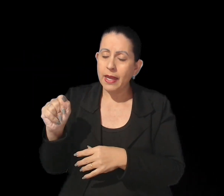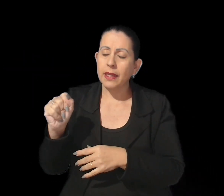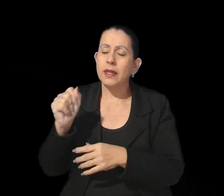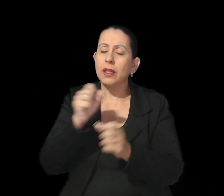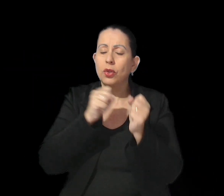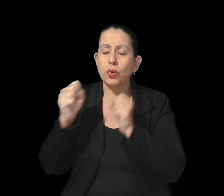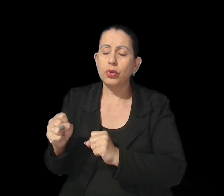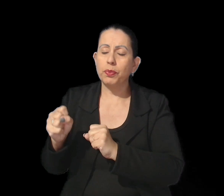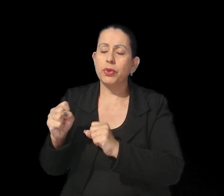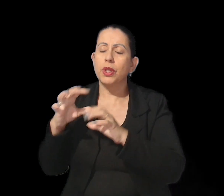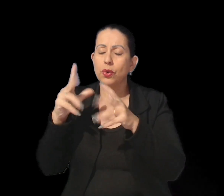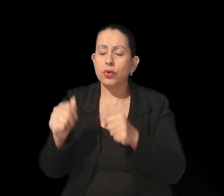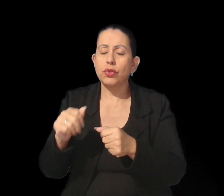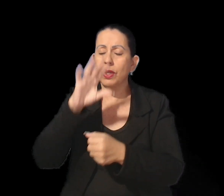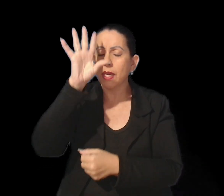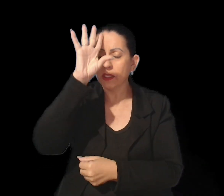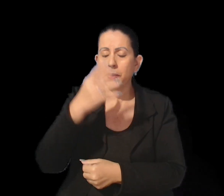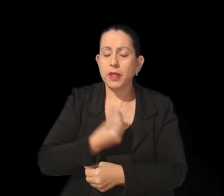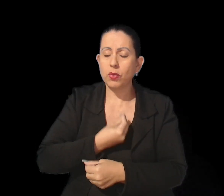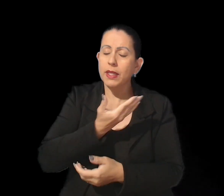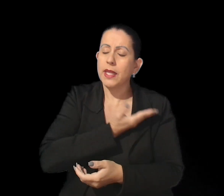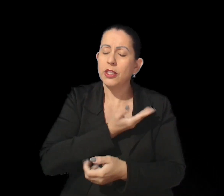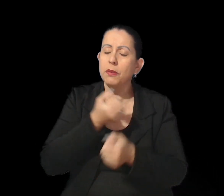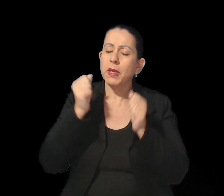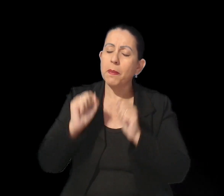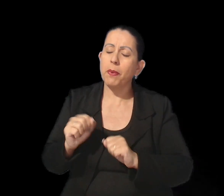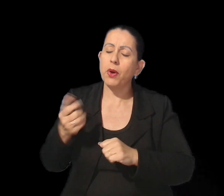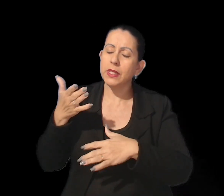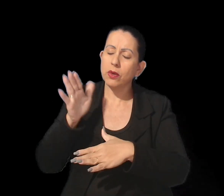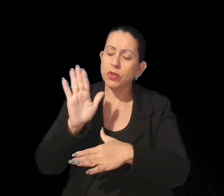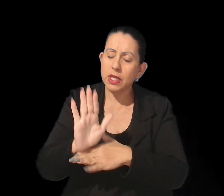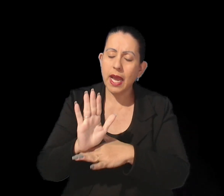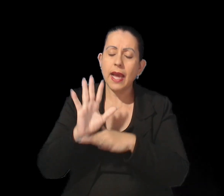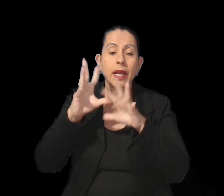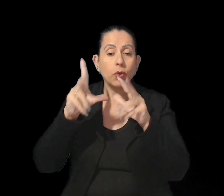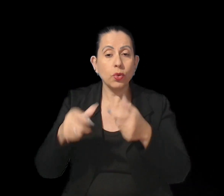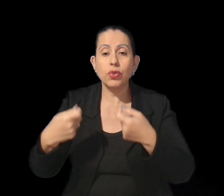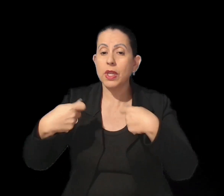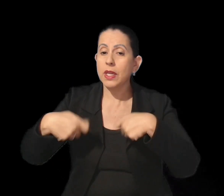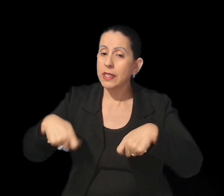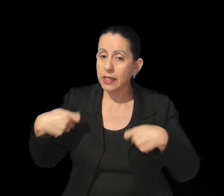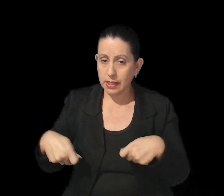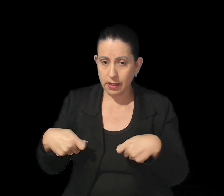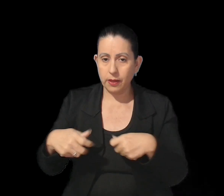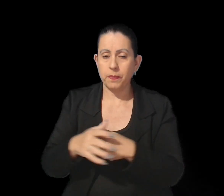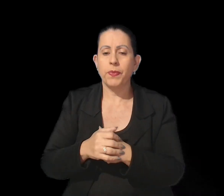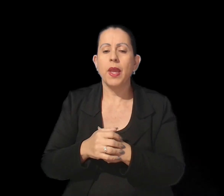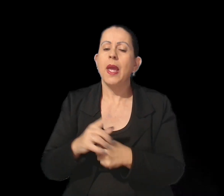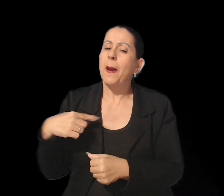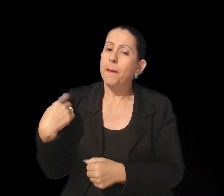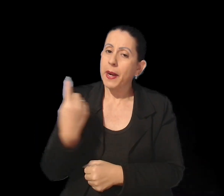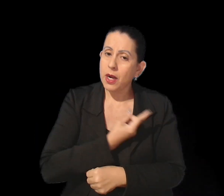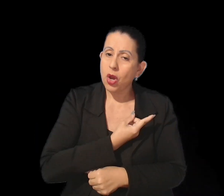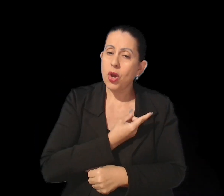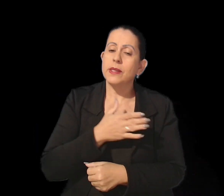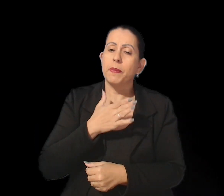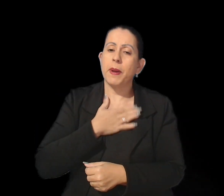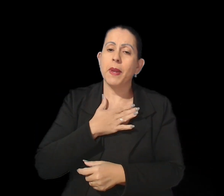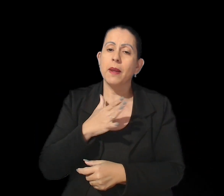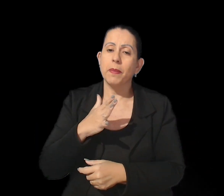Pai Todo-Poderoso e a espiritualidade amiga possa auxiliar a todos que necessitam. Para nós, para mim, para